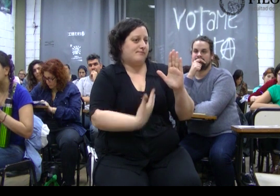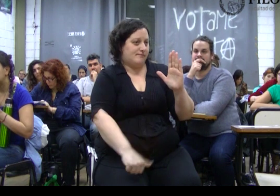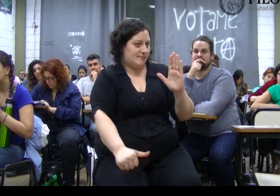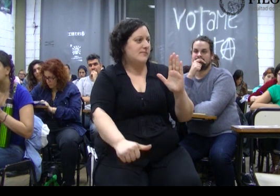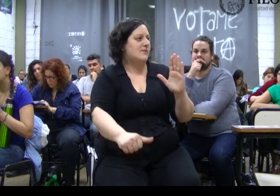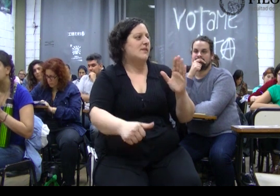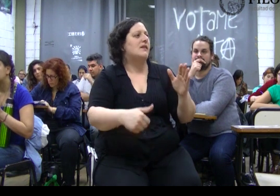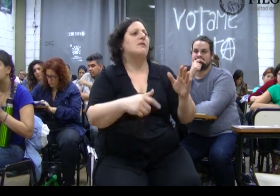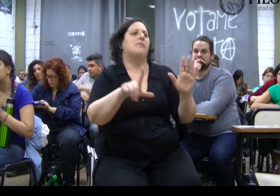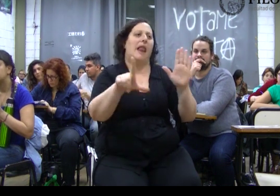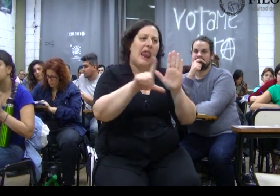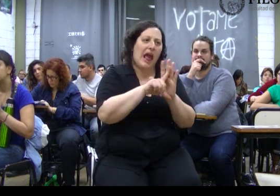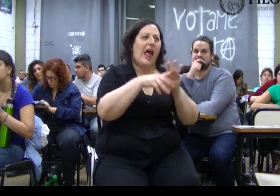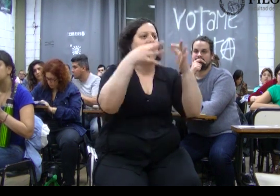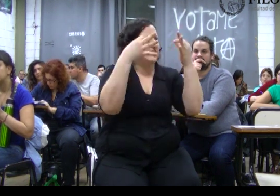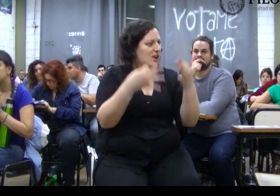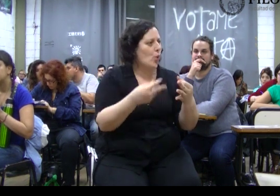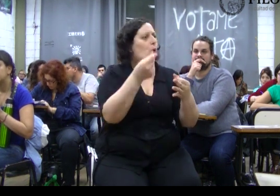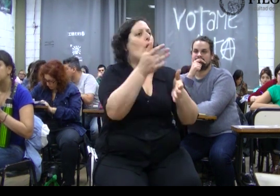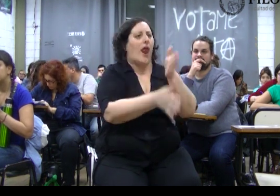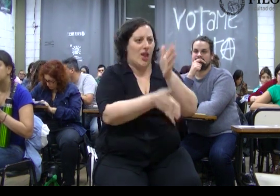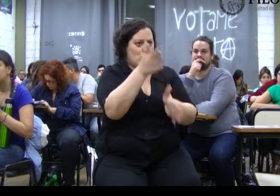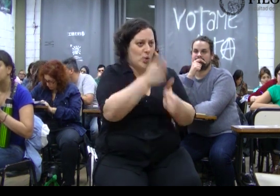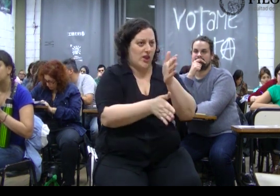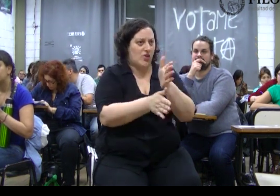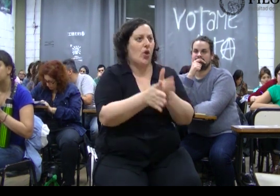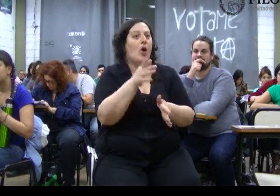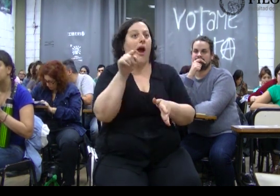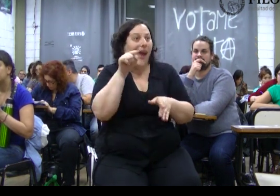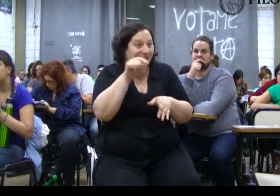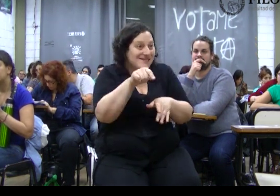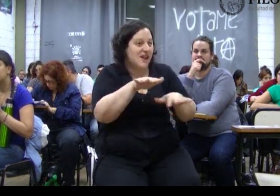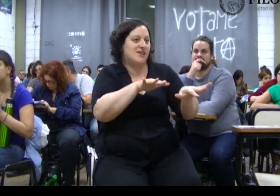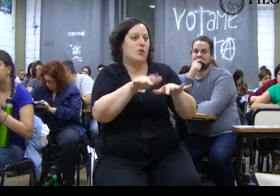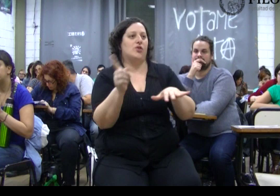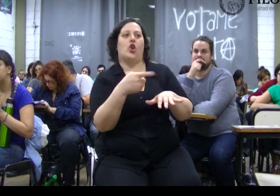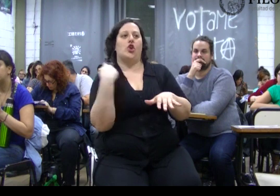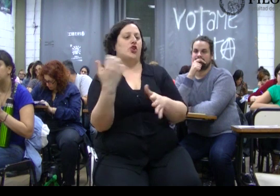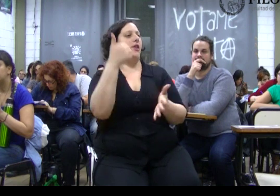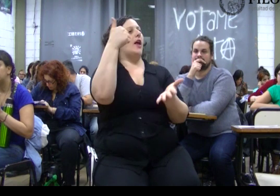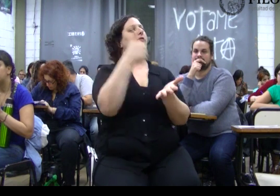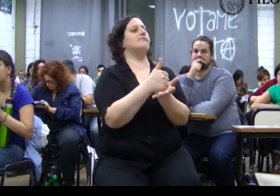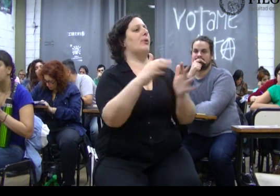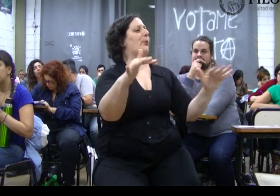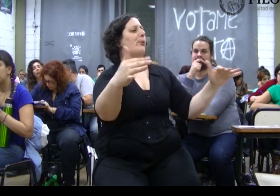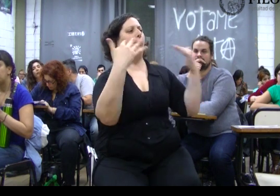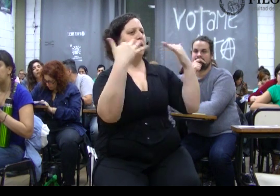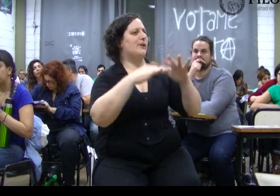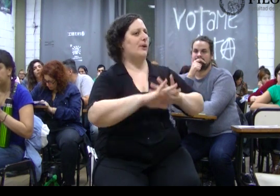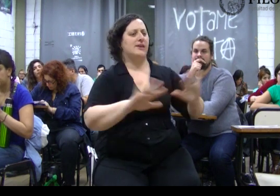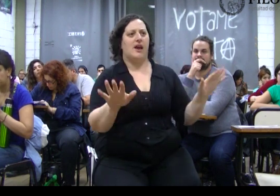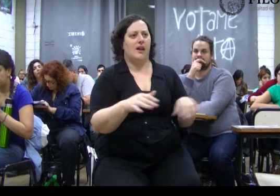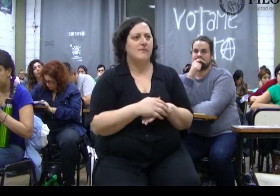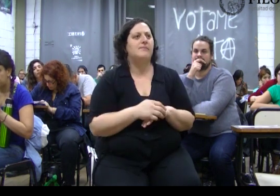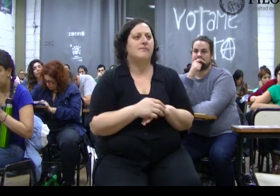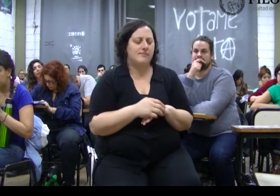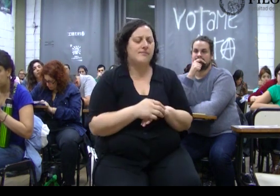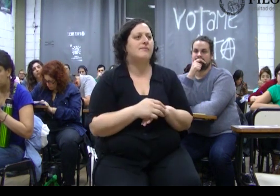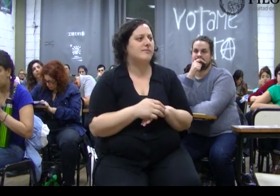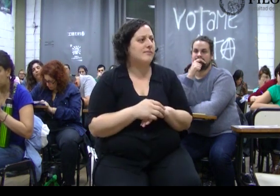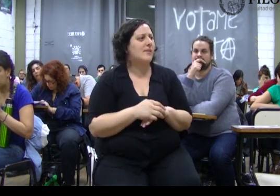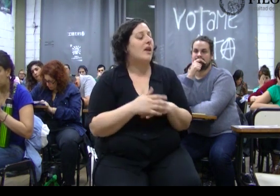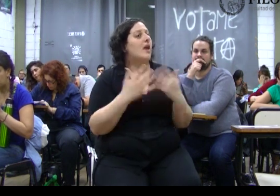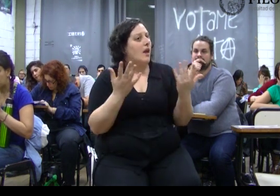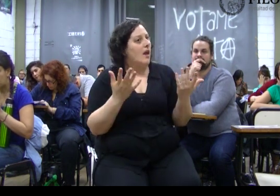seguro y gratuito. A compañeras les han dicho, imagínense cómo viene toda esta movida del asistencialismo,